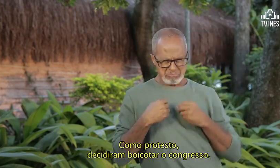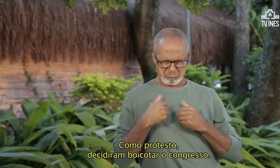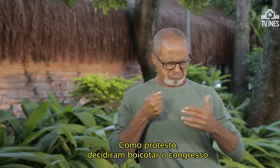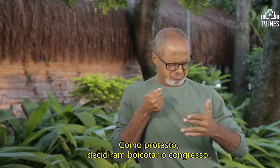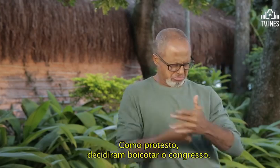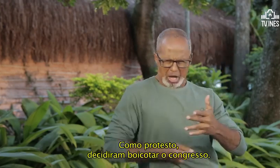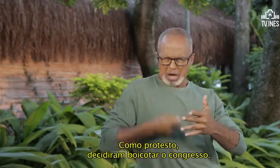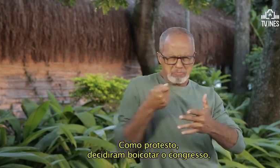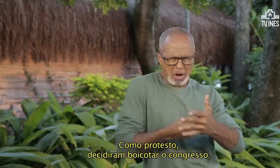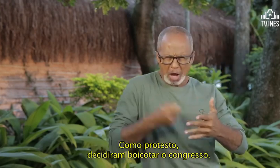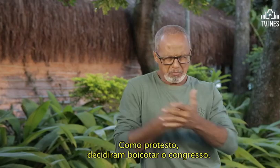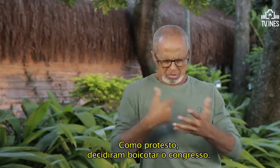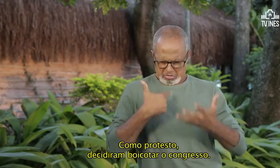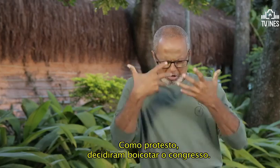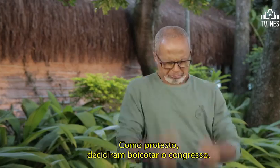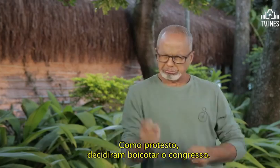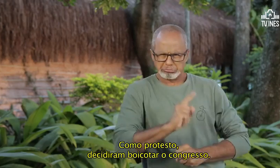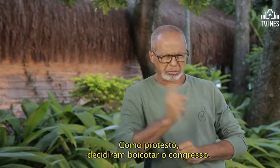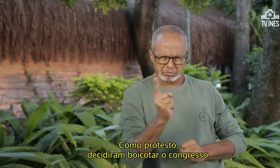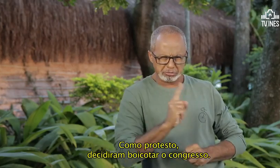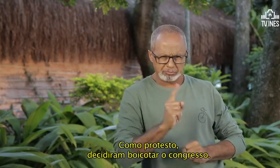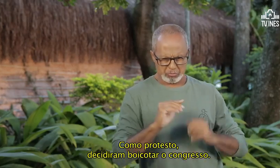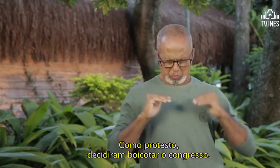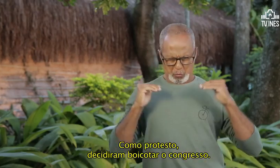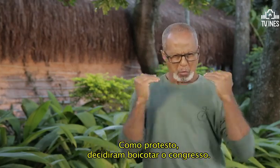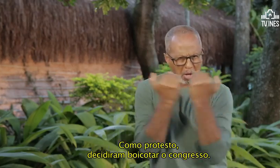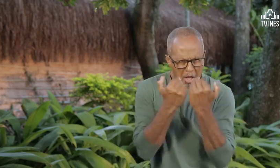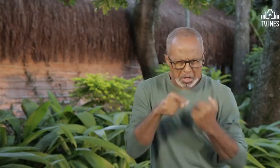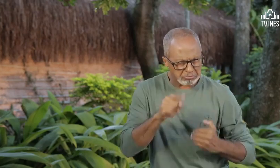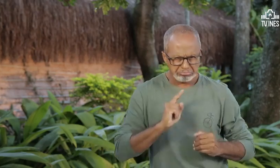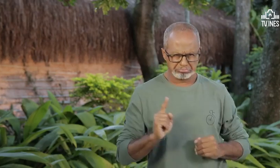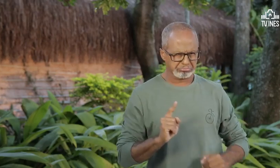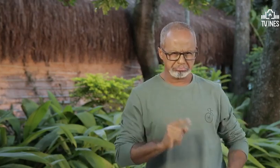Como protesto, decidiram boicotar o Congresso.